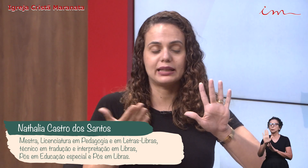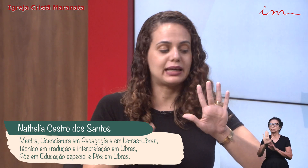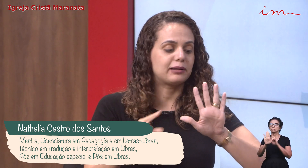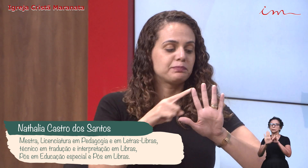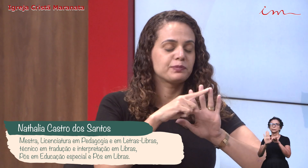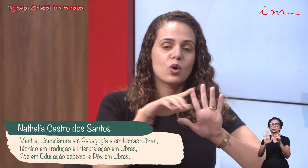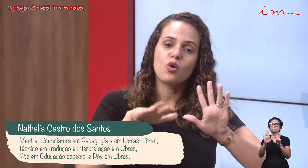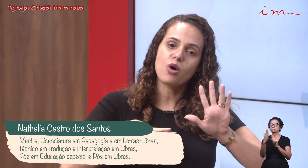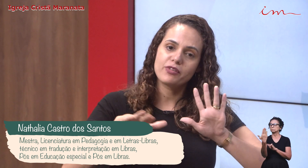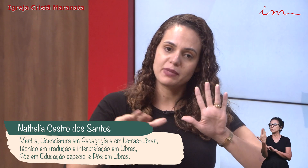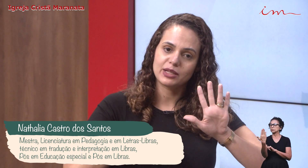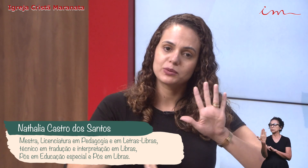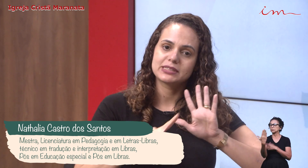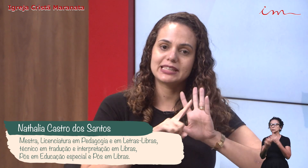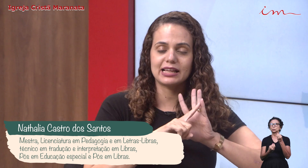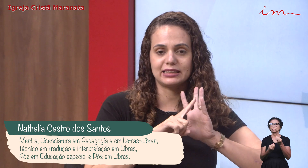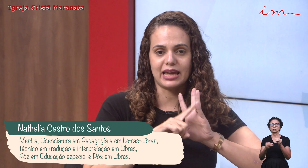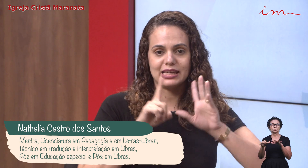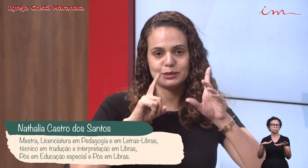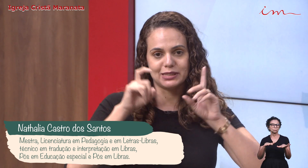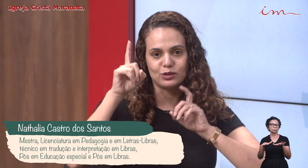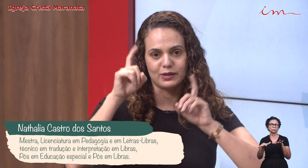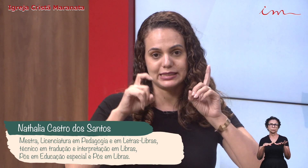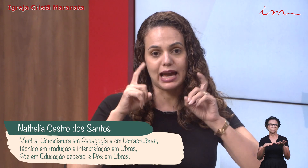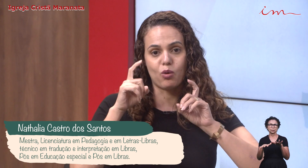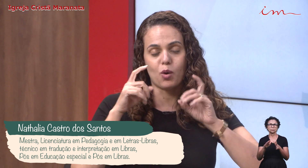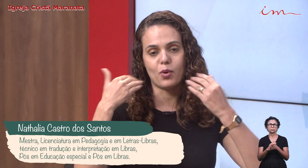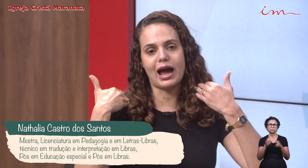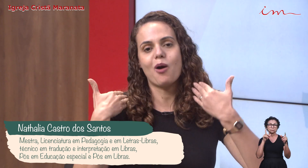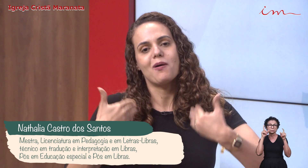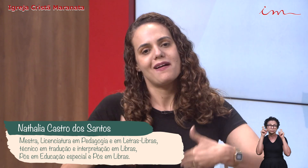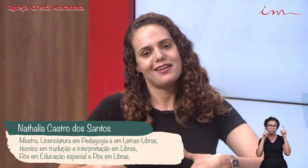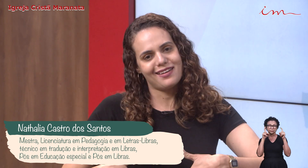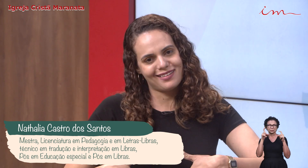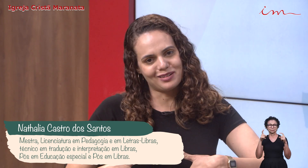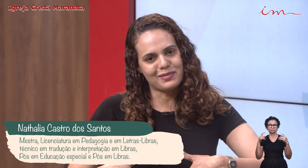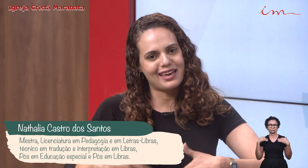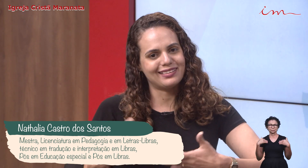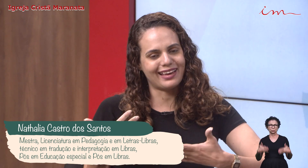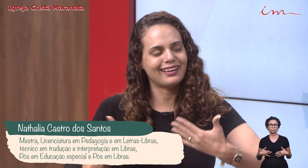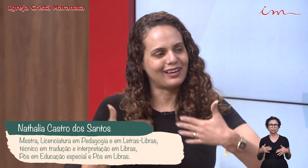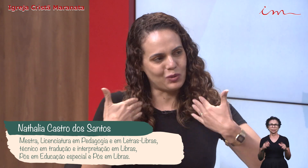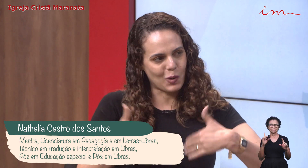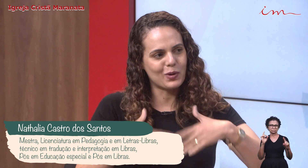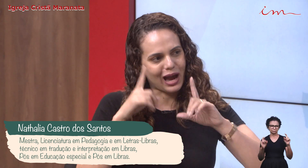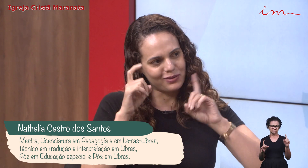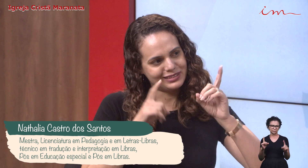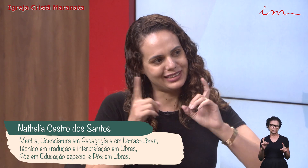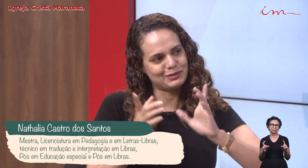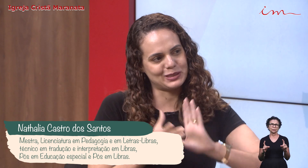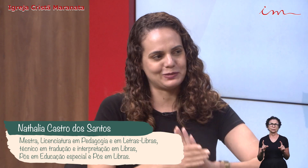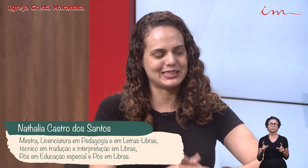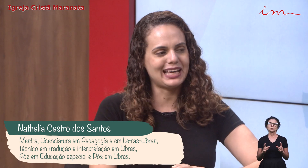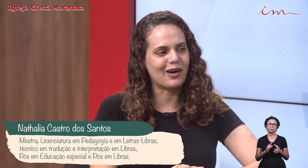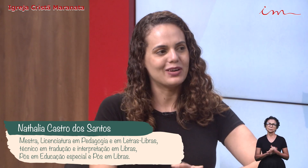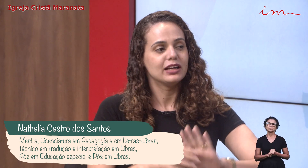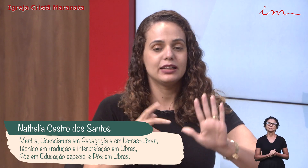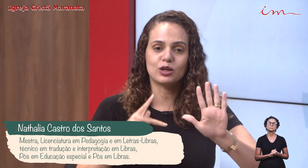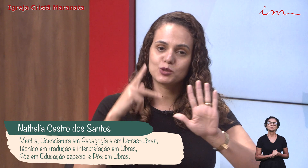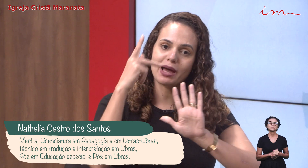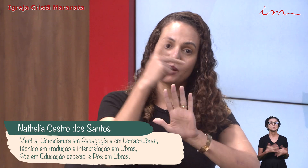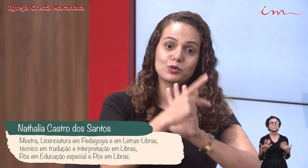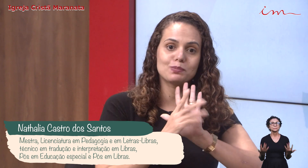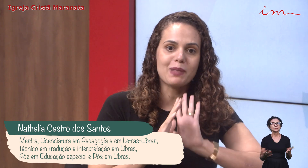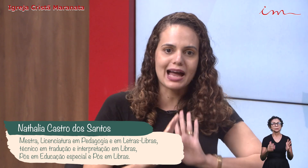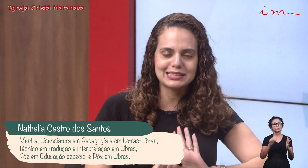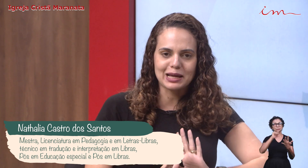como que ela tá, o movimento, se ela tem expressão facial, corporal e também, né, o corporal e a expressão facial.